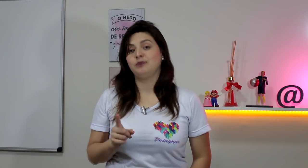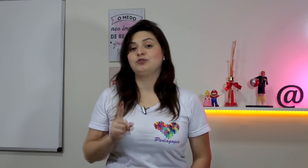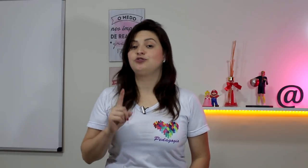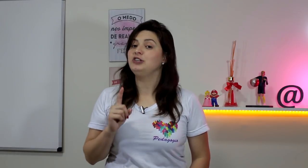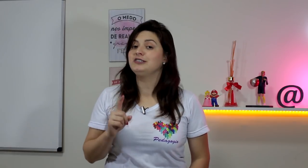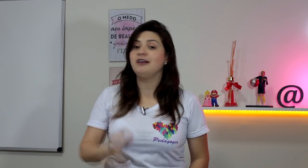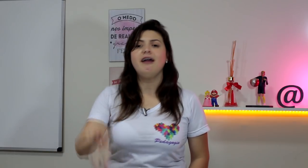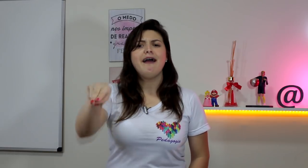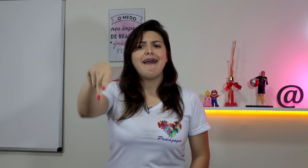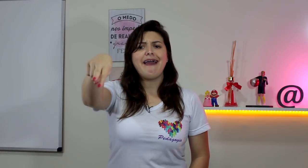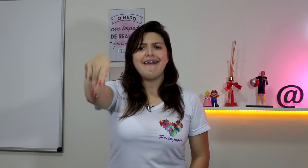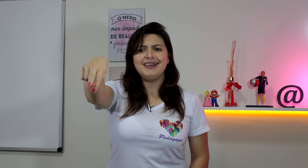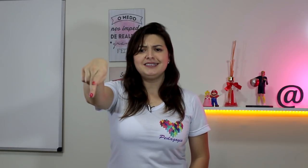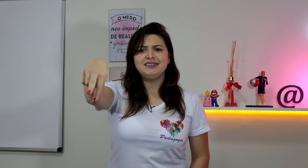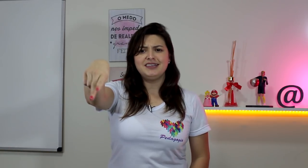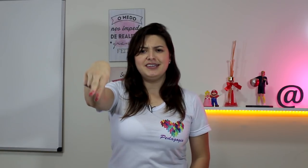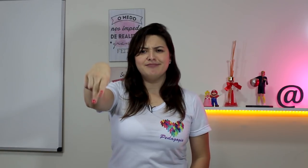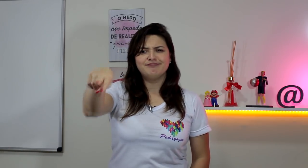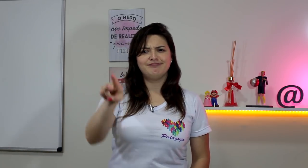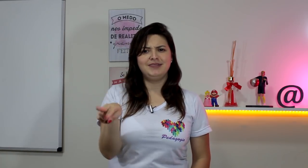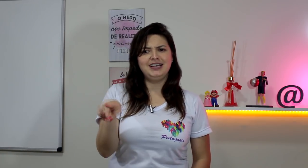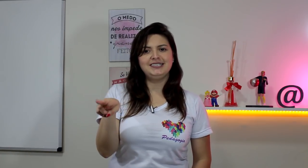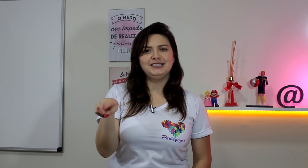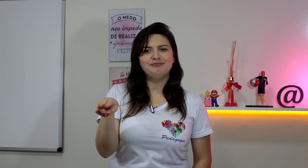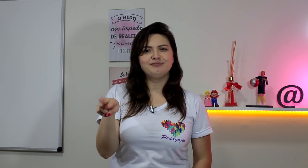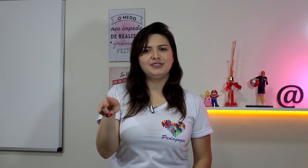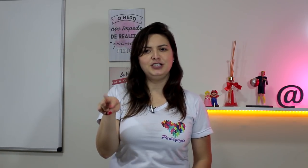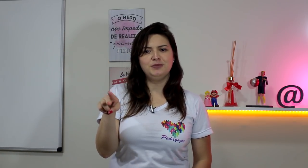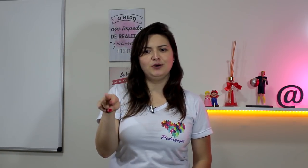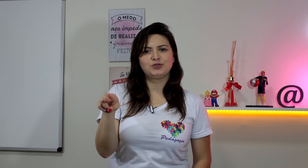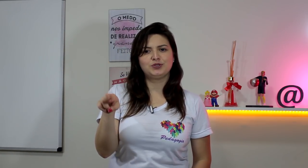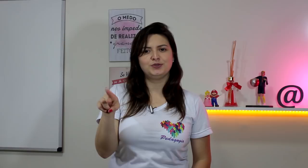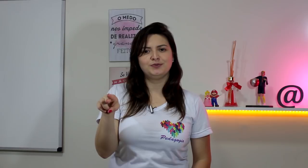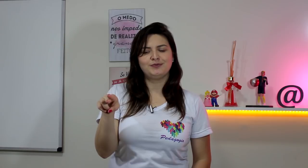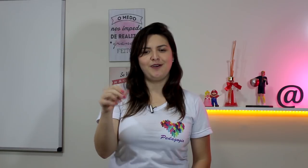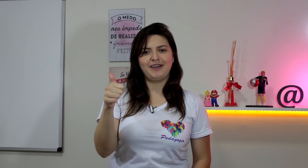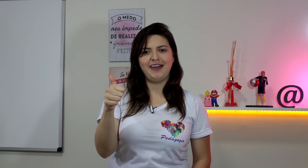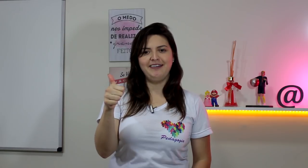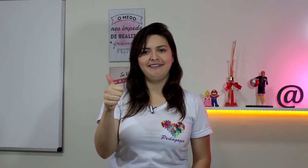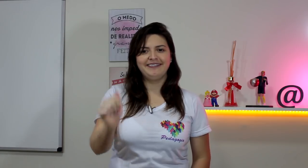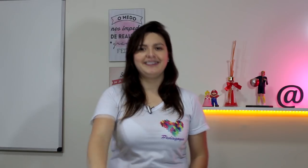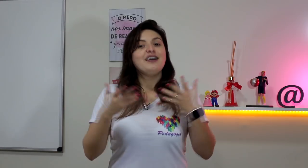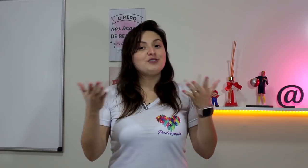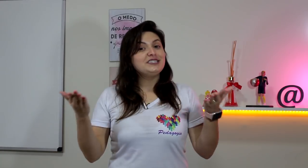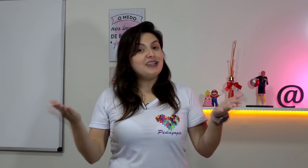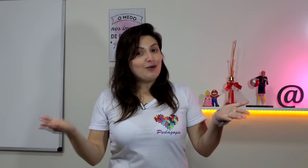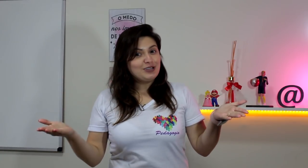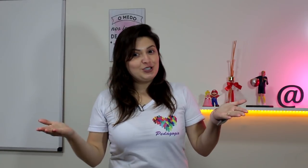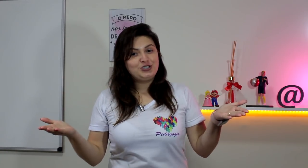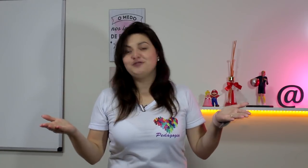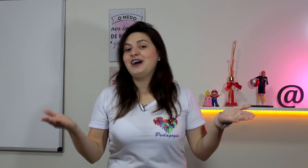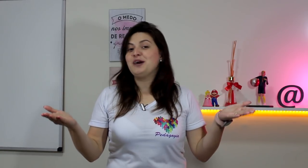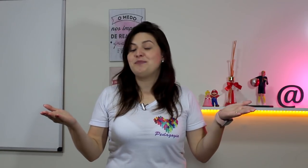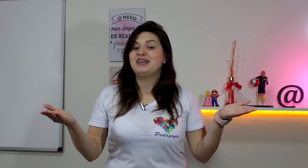vamos utilizar é esse daqui, beleza? Irmãos, ok? E o sinal que a gente vai